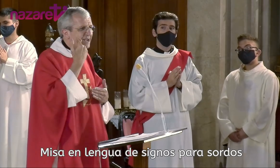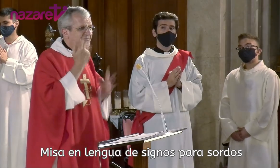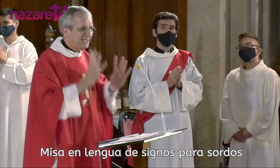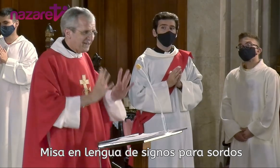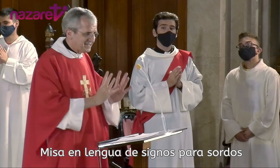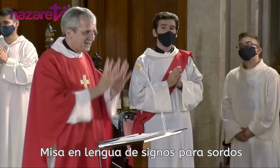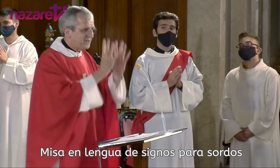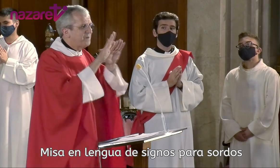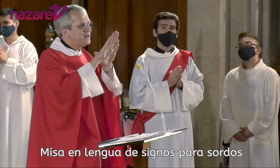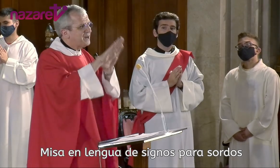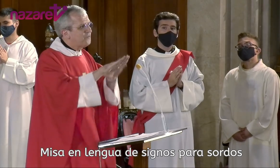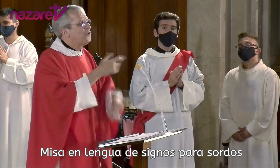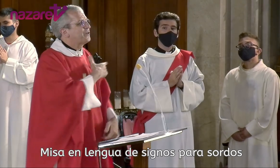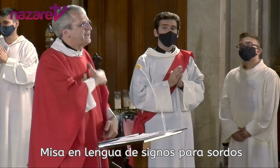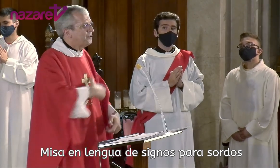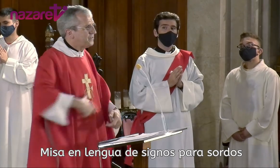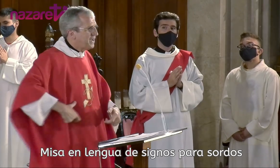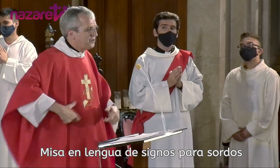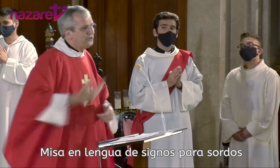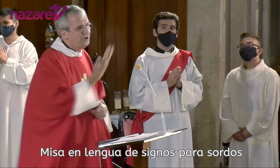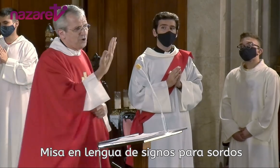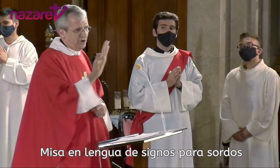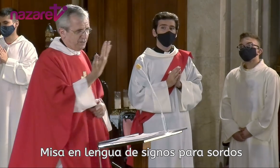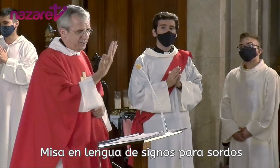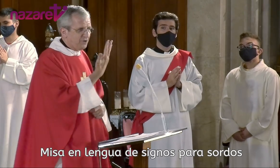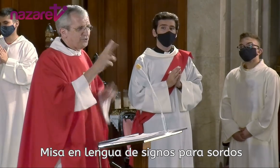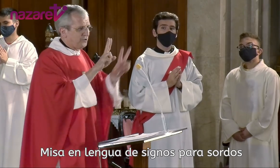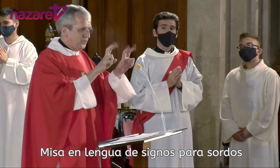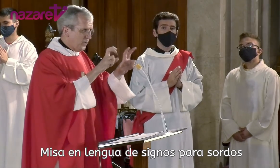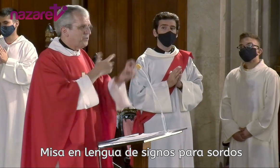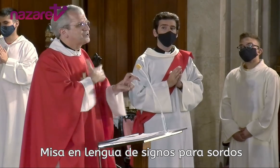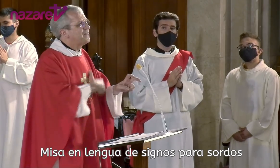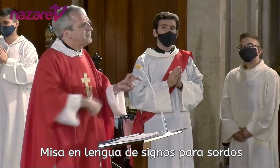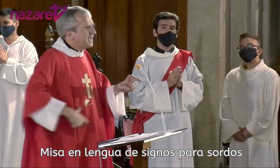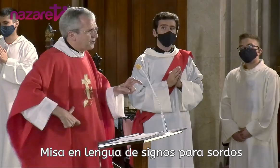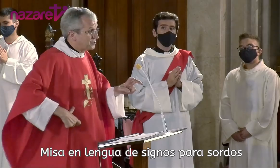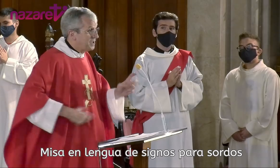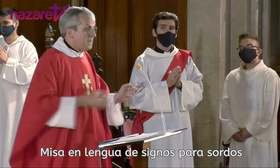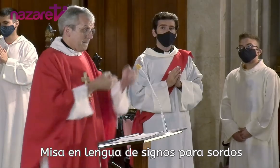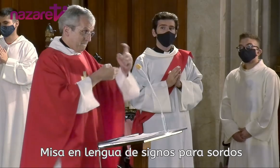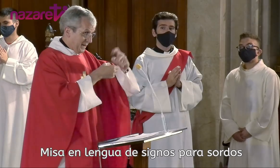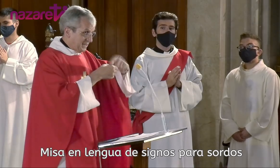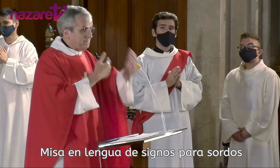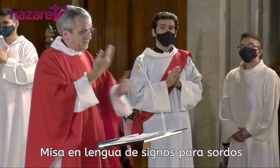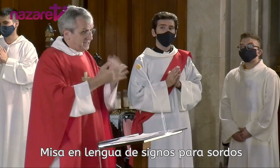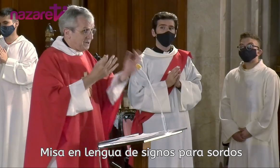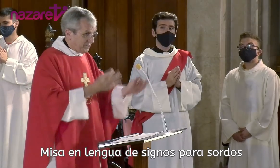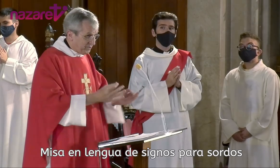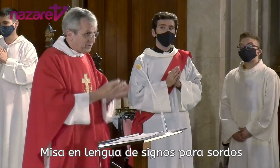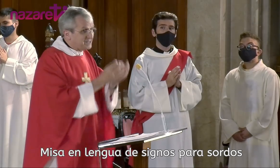tarde en la Sagrada Familia fue ordenado diácono, 5 nuevos diáconos. Participa en esta celebración de la Eucaristía